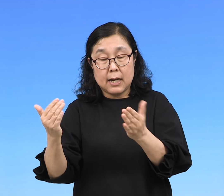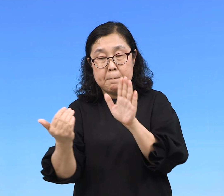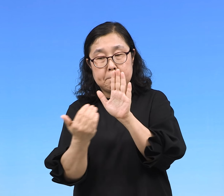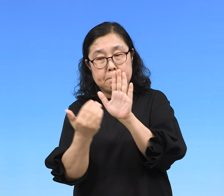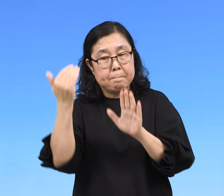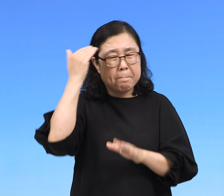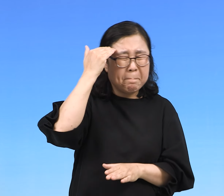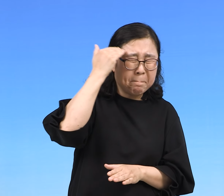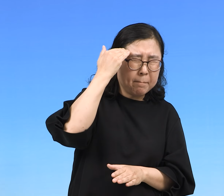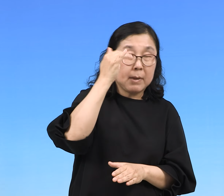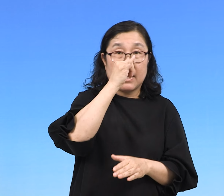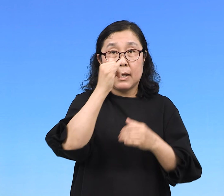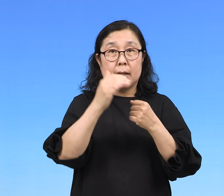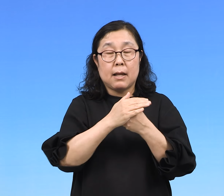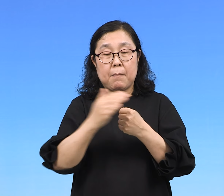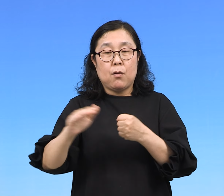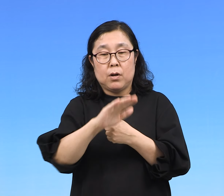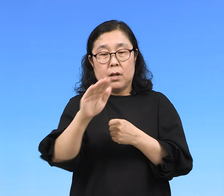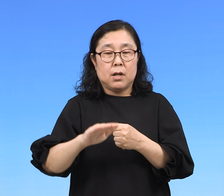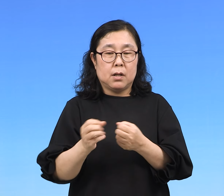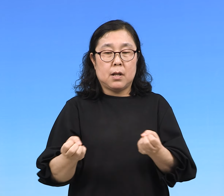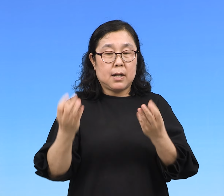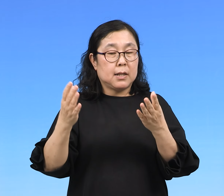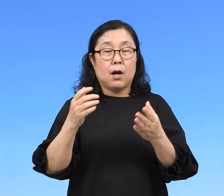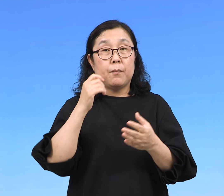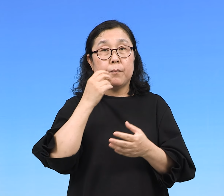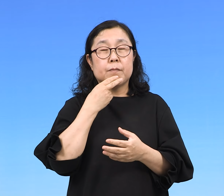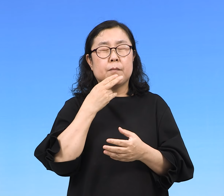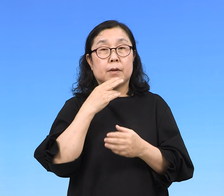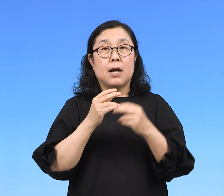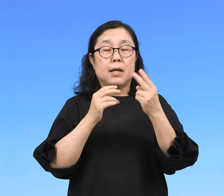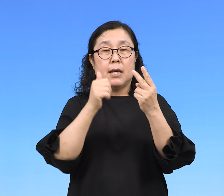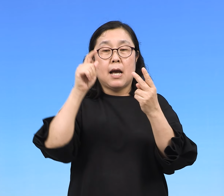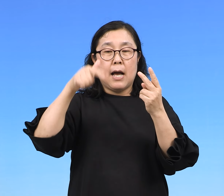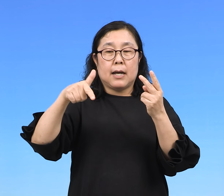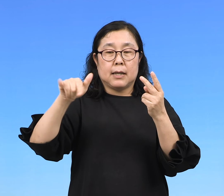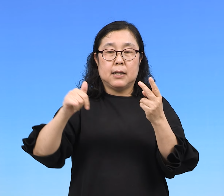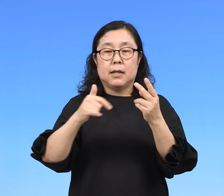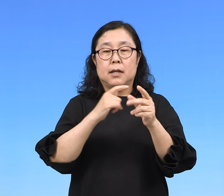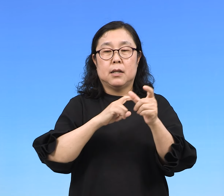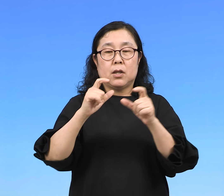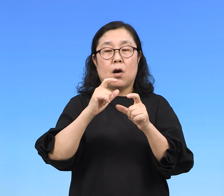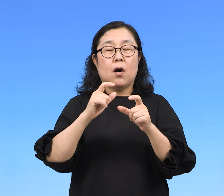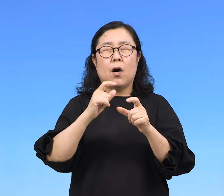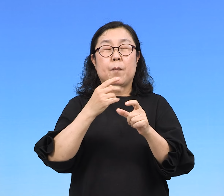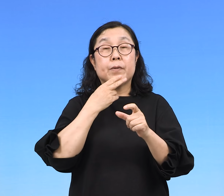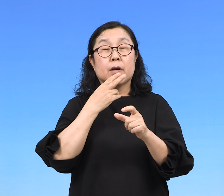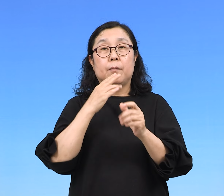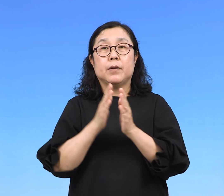방해가 되니까 그래서 지금 아무 행사도 안 하고 있잖아요. 이 학기는 진짜 안 할 겁니다. 특별 새벽 부흥회하고